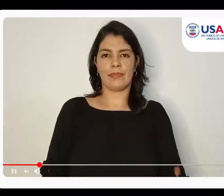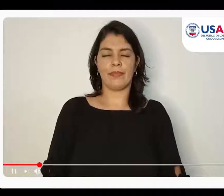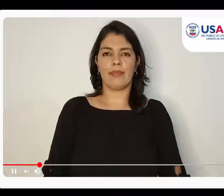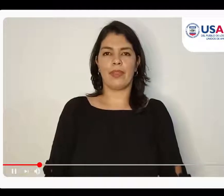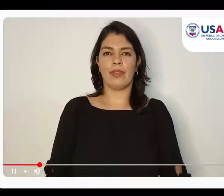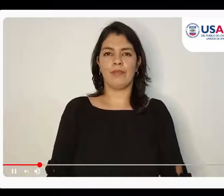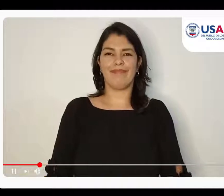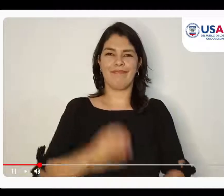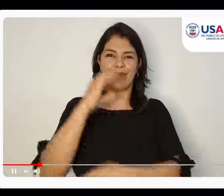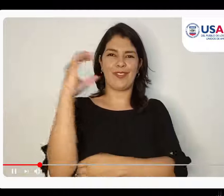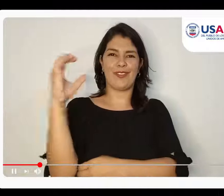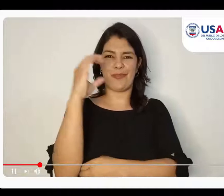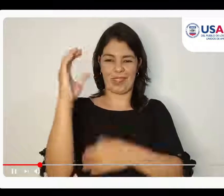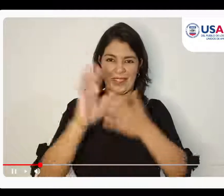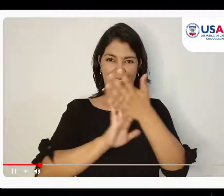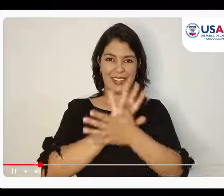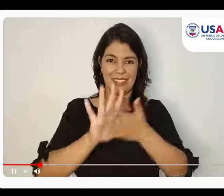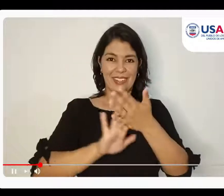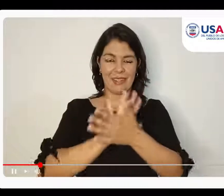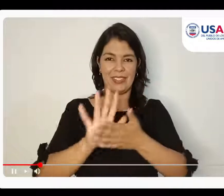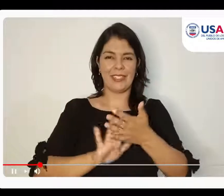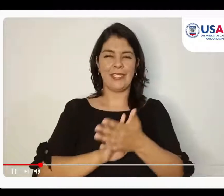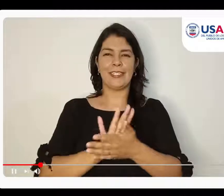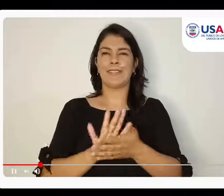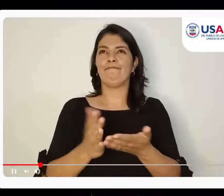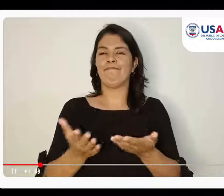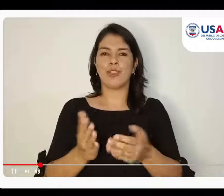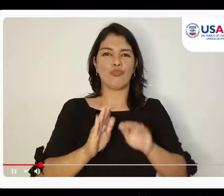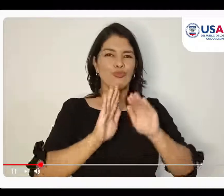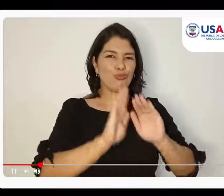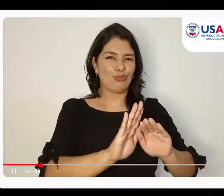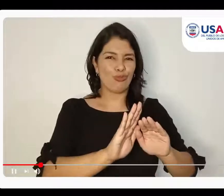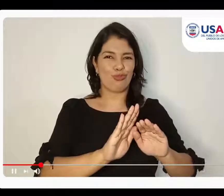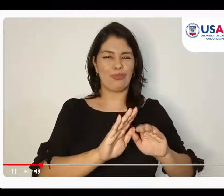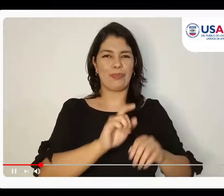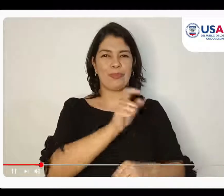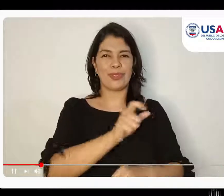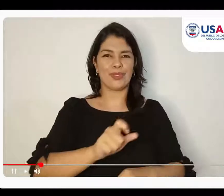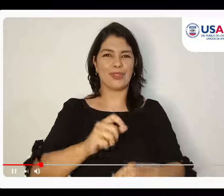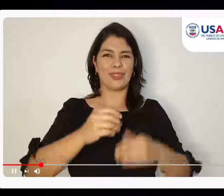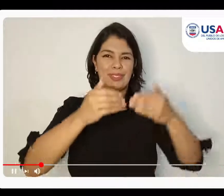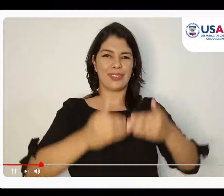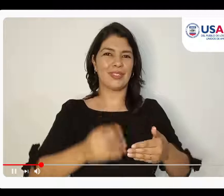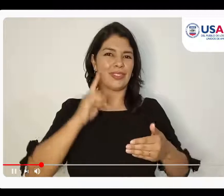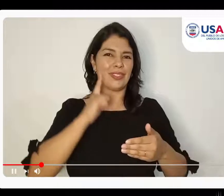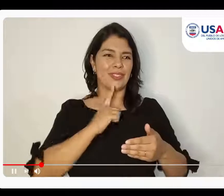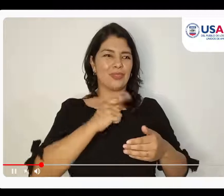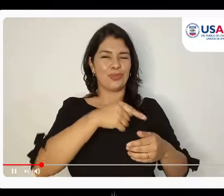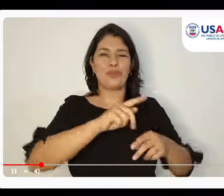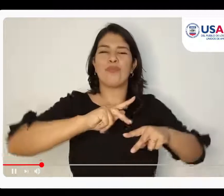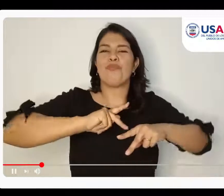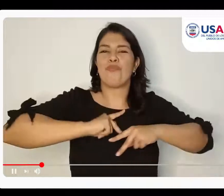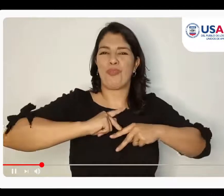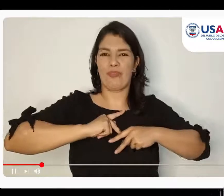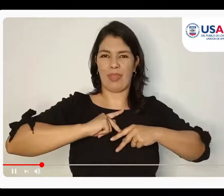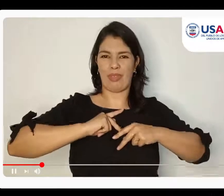La lengua de señas colombiana es una forma de comunicación propia de las personas con discapacidad